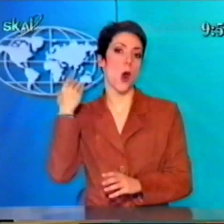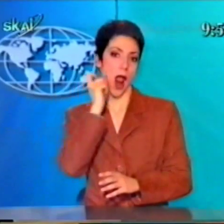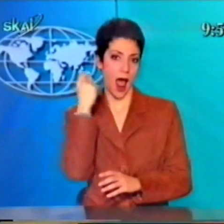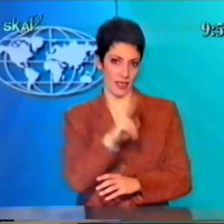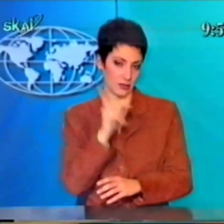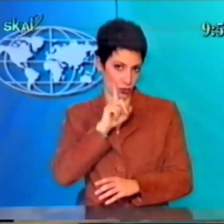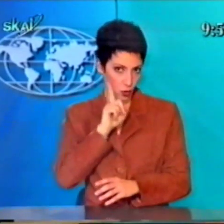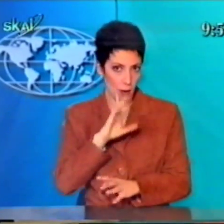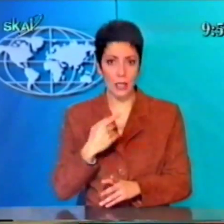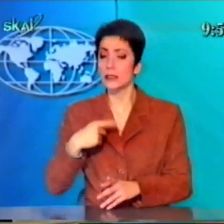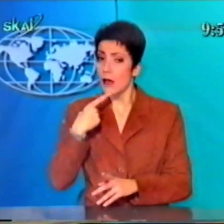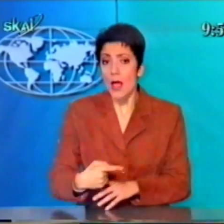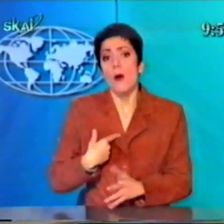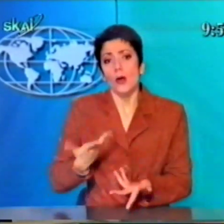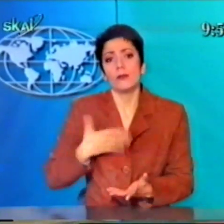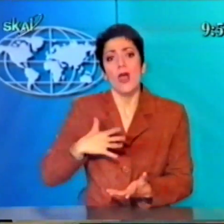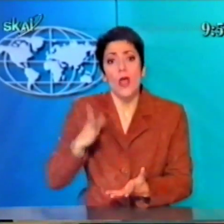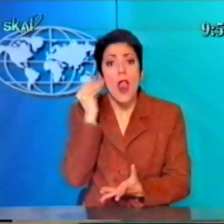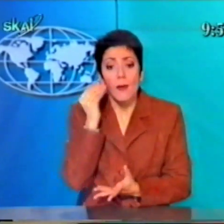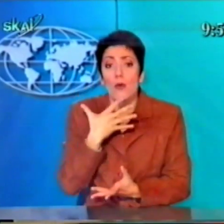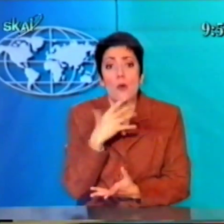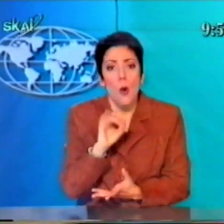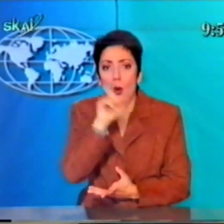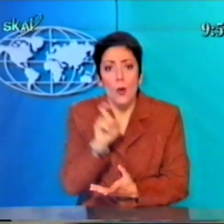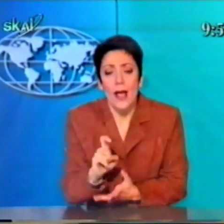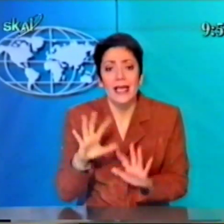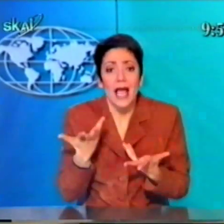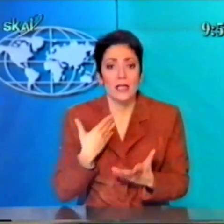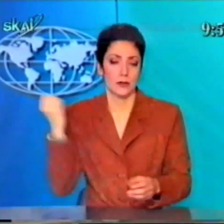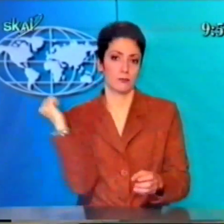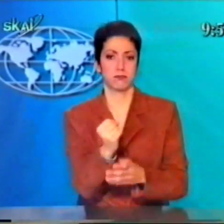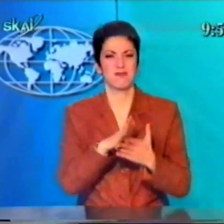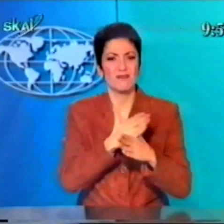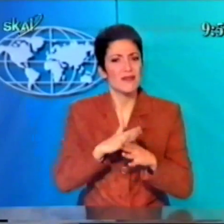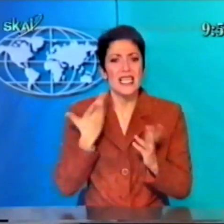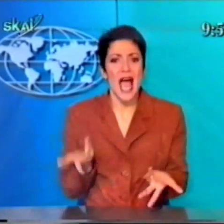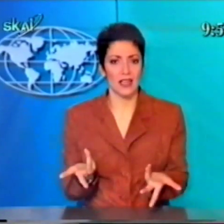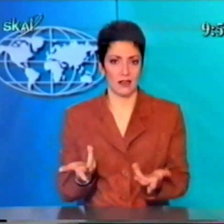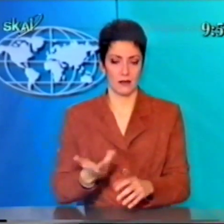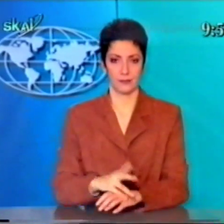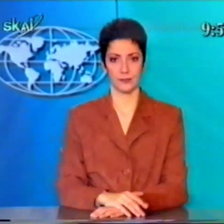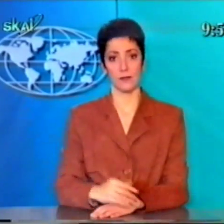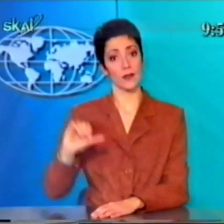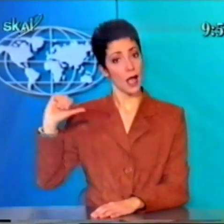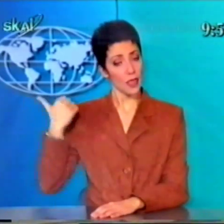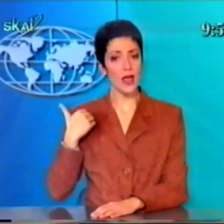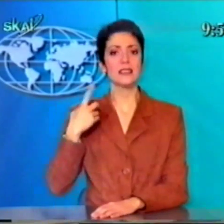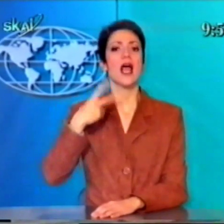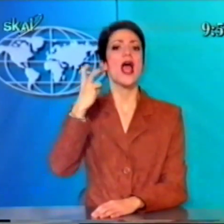Πυκνό μυστήριο καλύπτει τις συνθήκες που έπεσε στην θάλασσα ένας 20χρονος από το επιβατικό πλοίο Apollon Express. Ο